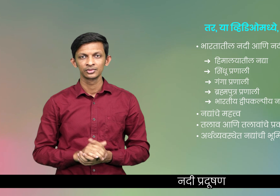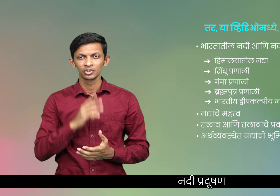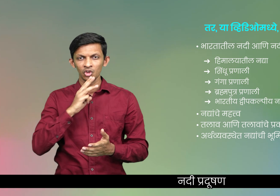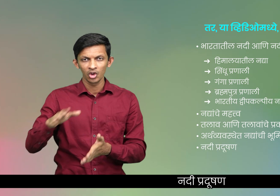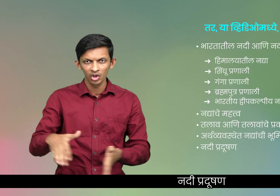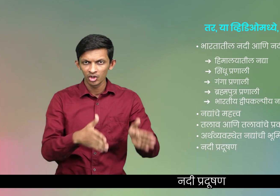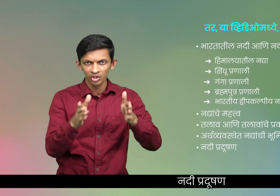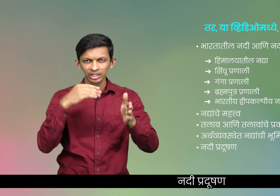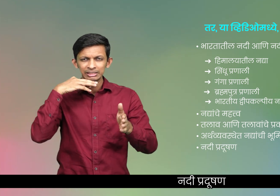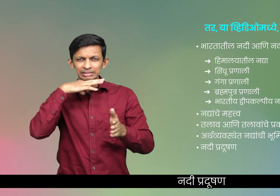नदी प्रदूषण,